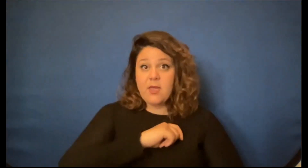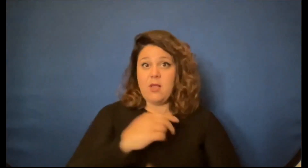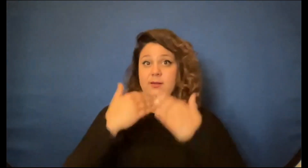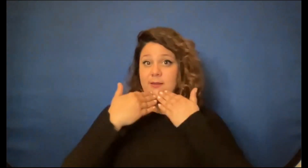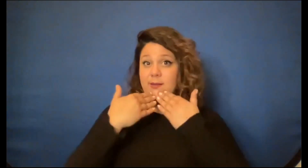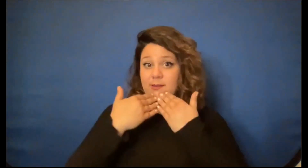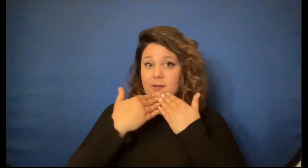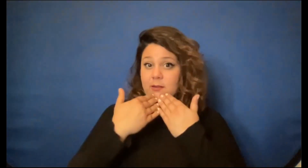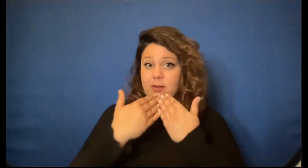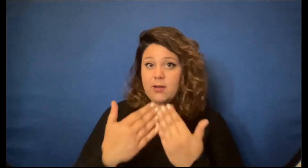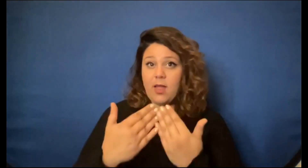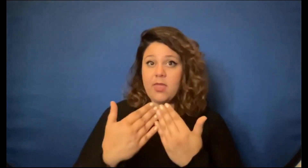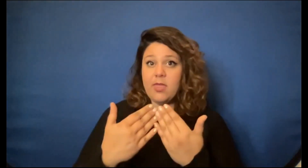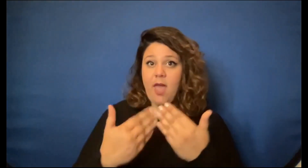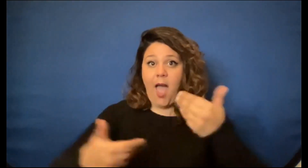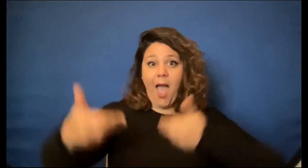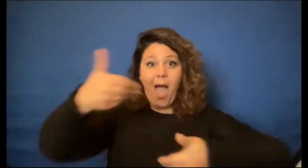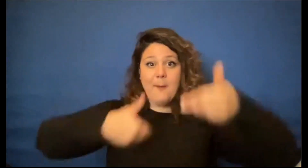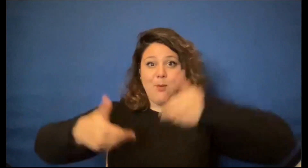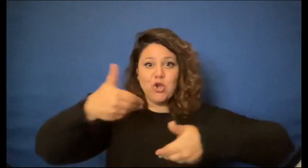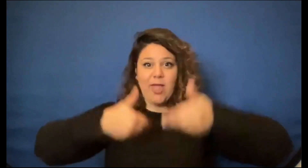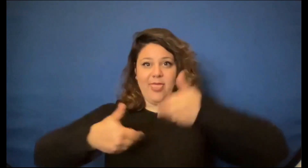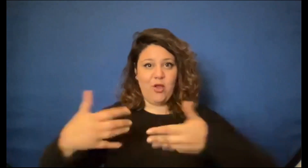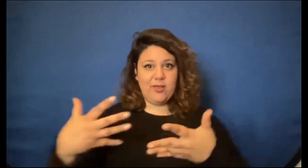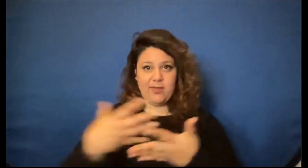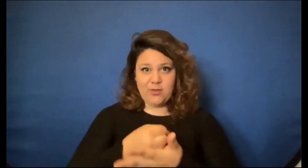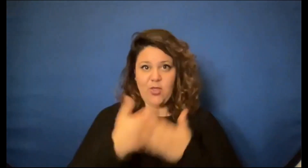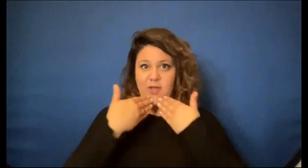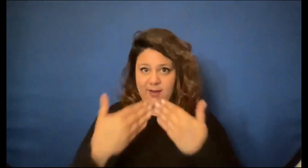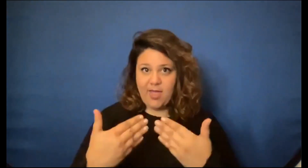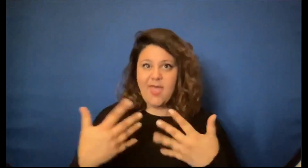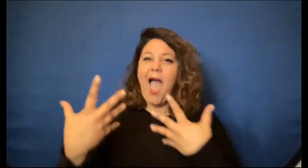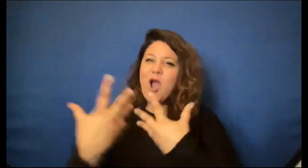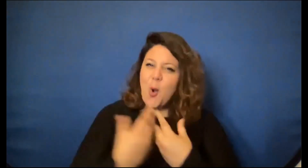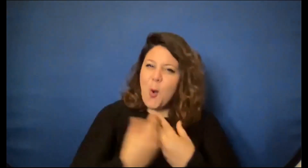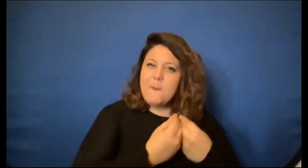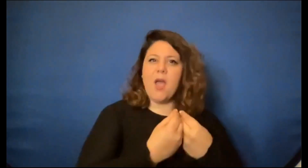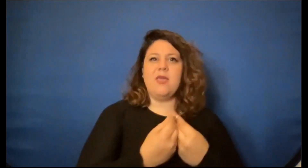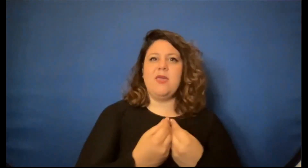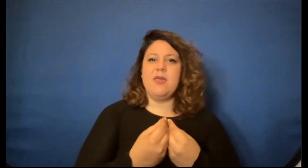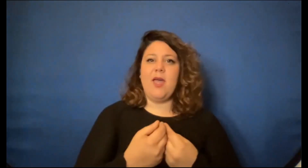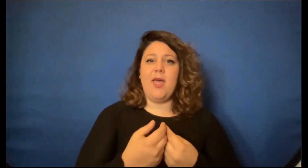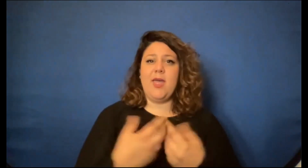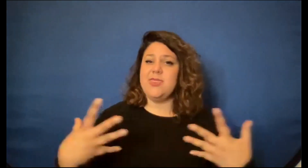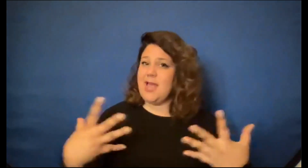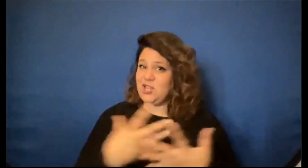pues, las aportaciones de todos, la compañía de todos en este trabajo que es